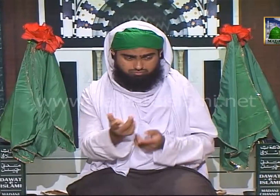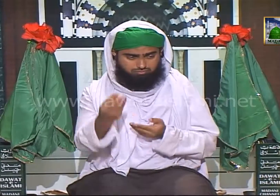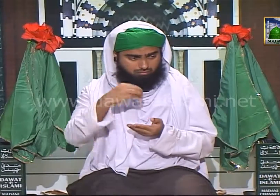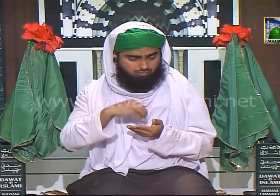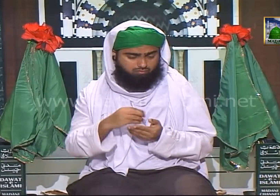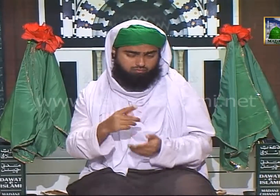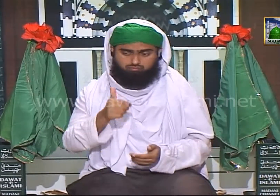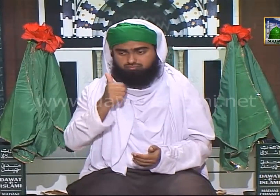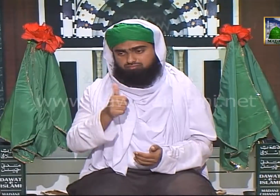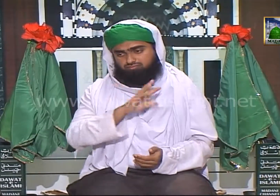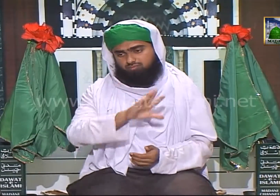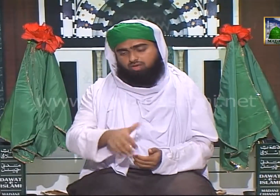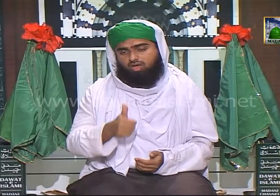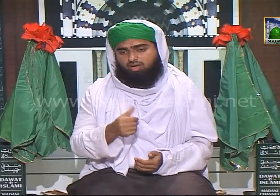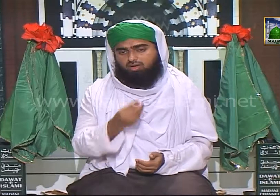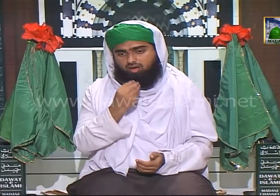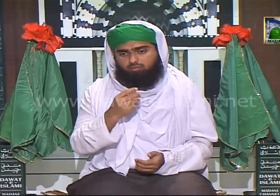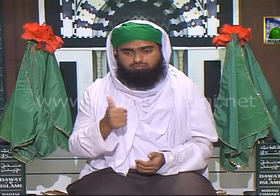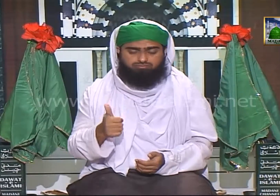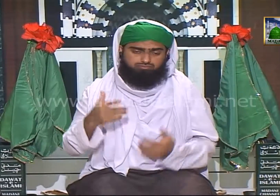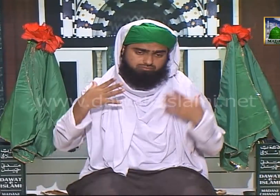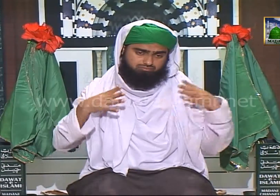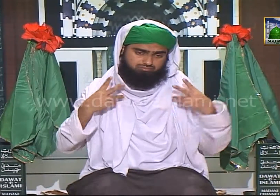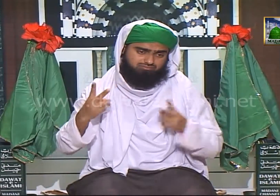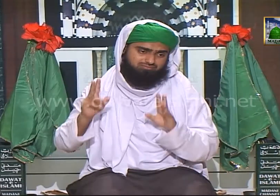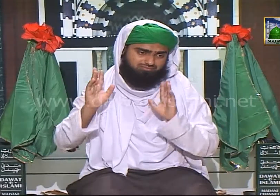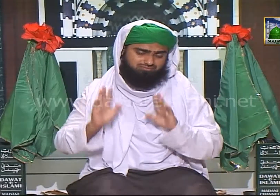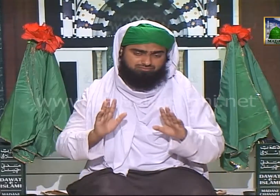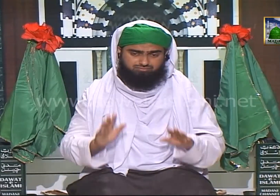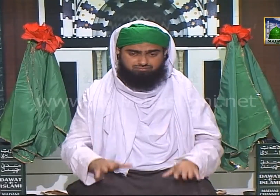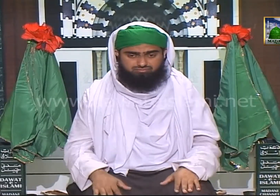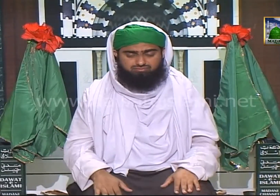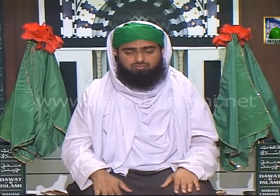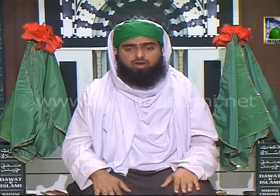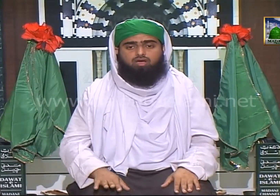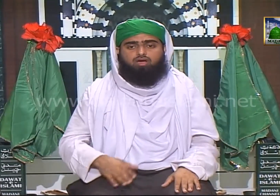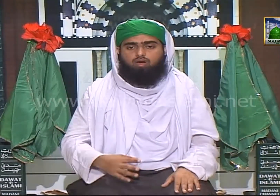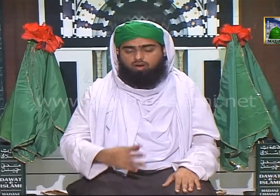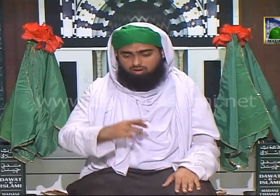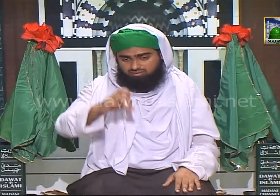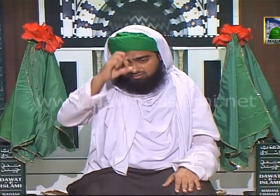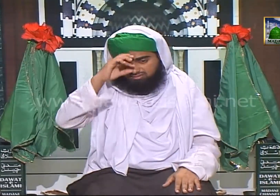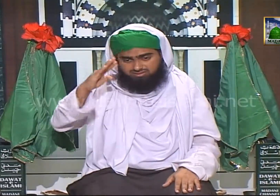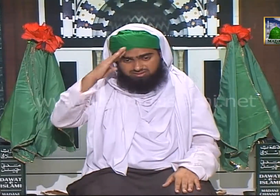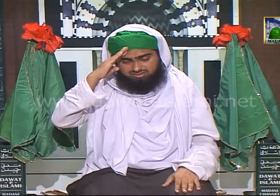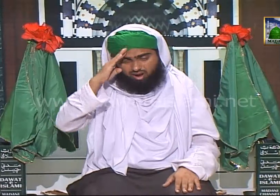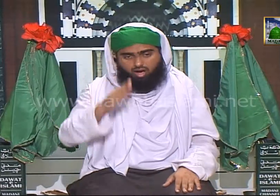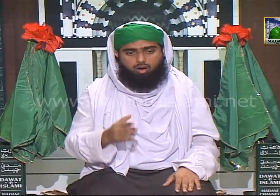بہرحال اس قسم کی روزی بہت کم. مدرسے میں چلو طالب علم پڑھاتا طلبا, دینی مدرسہ, اس میں بھی ہوتا ہے